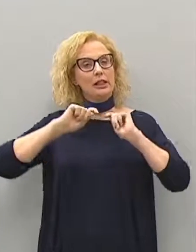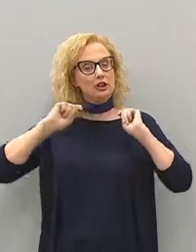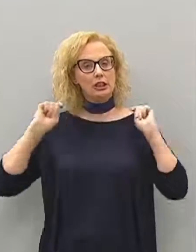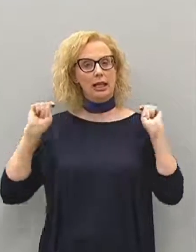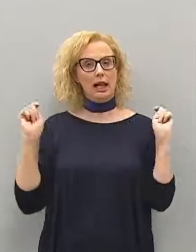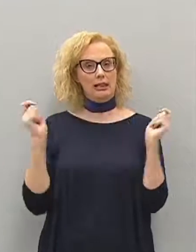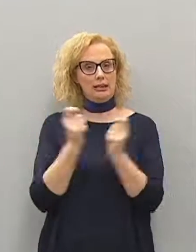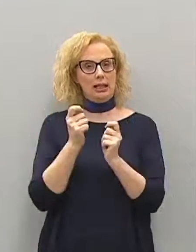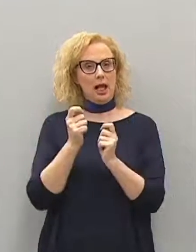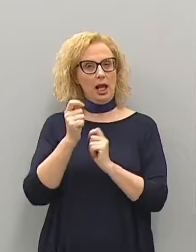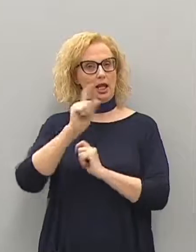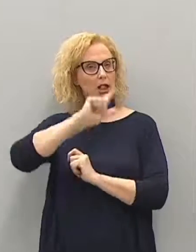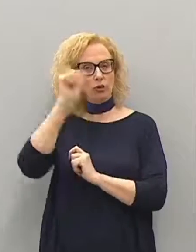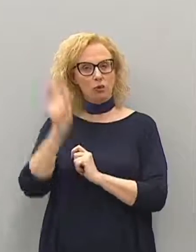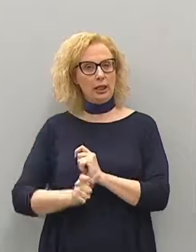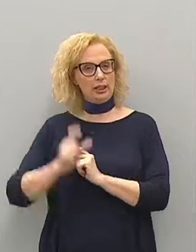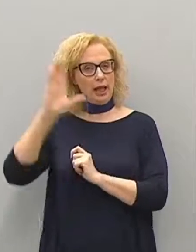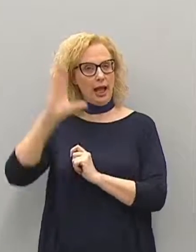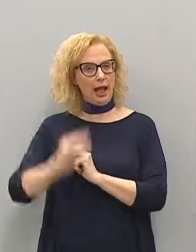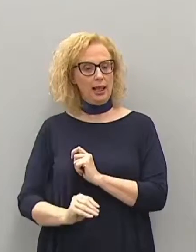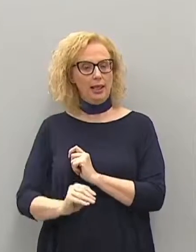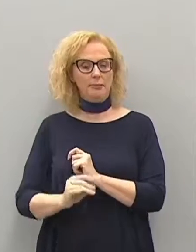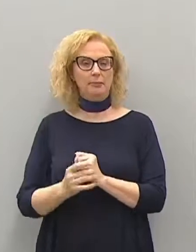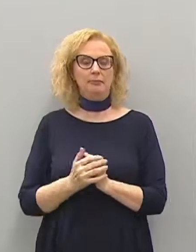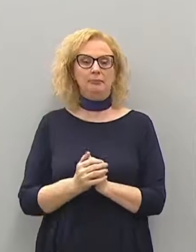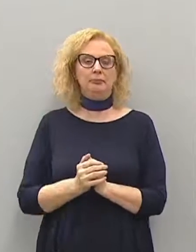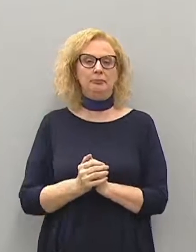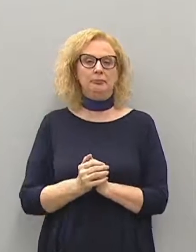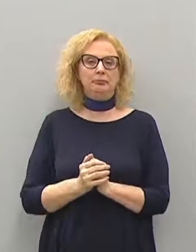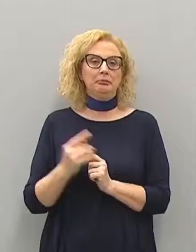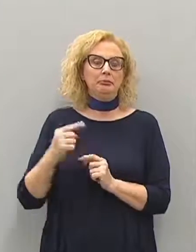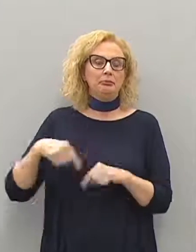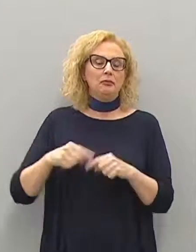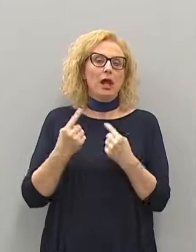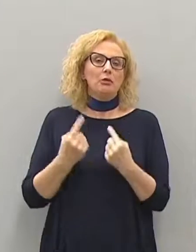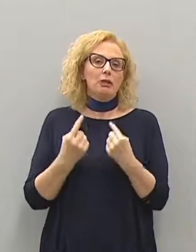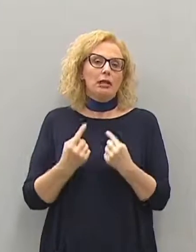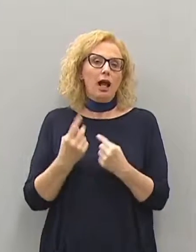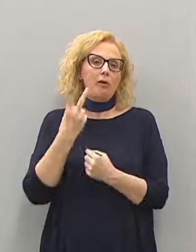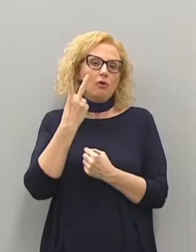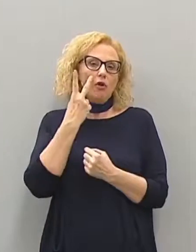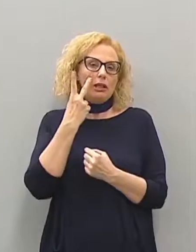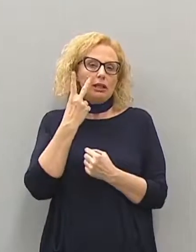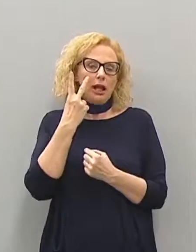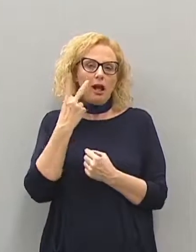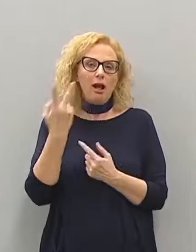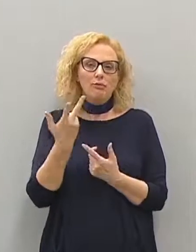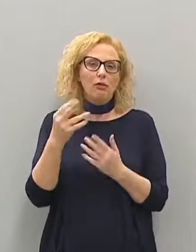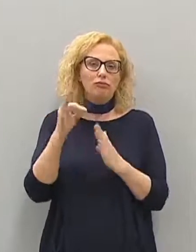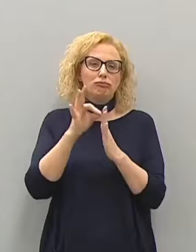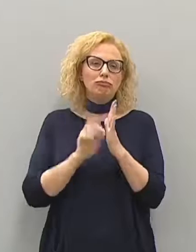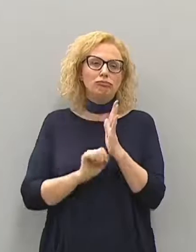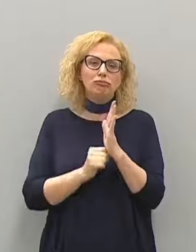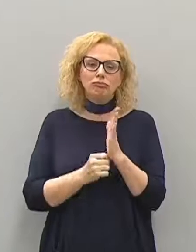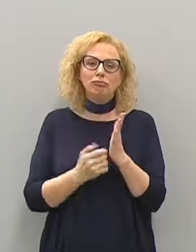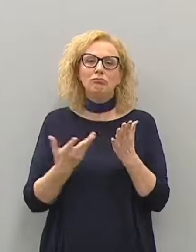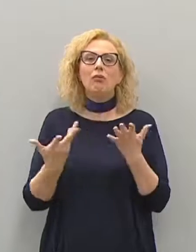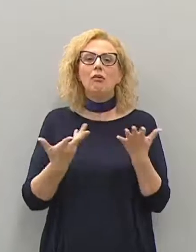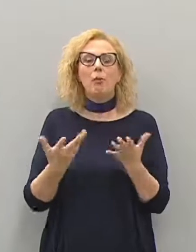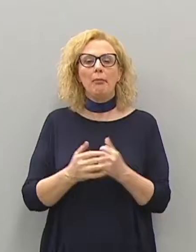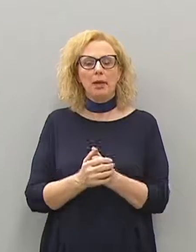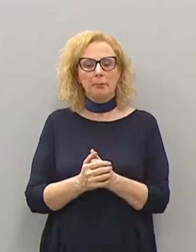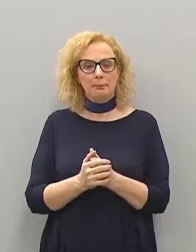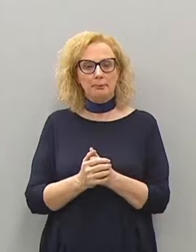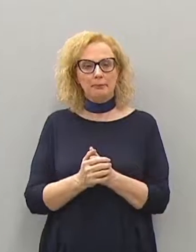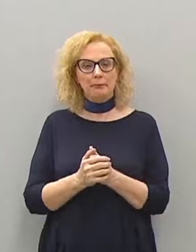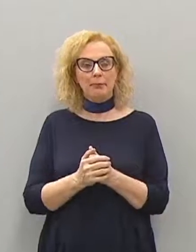su tutto su tutto il territorio e attendiamo di capire qual è la portata di queste notizie noi oggi